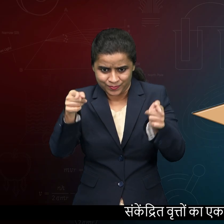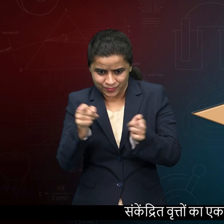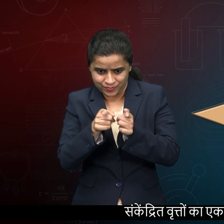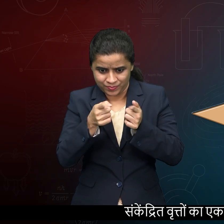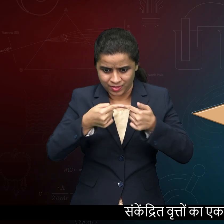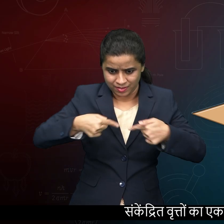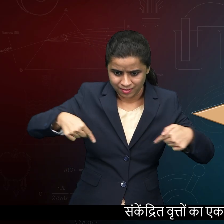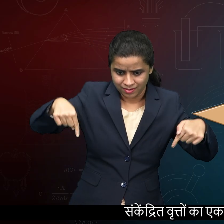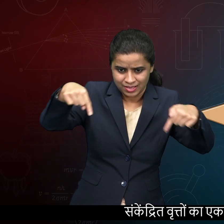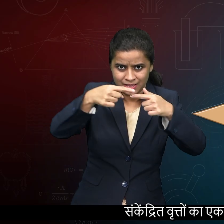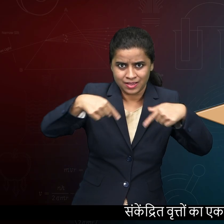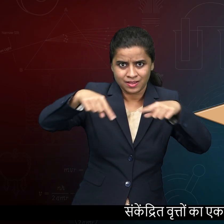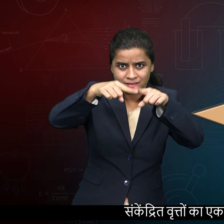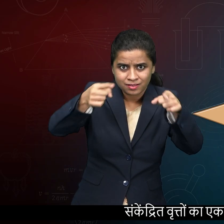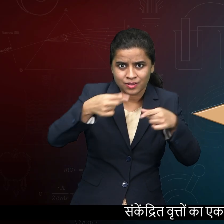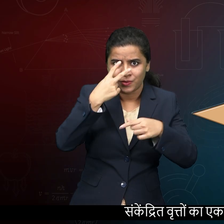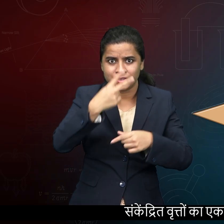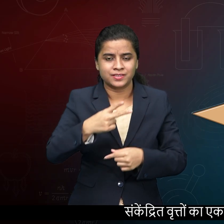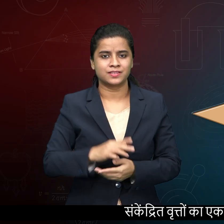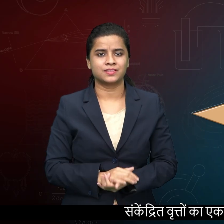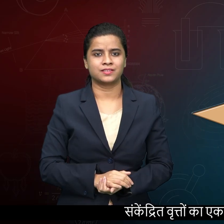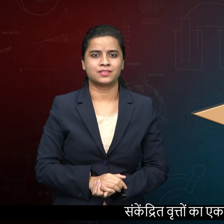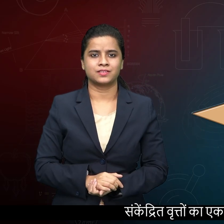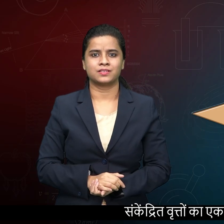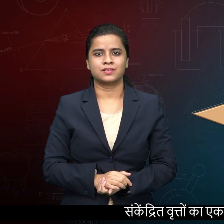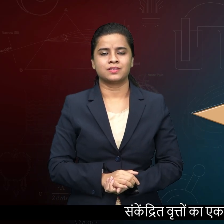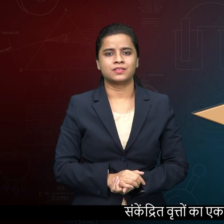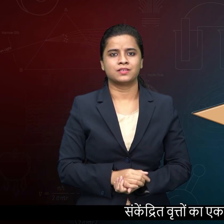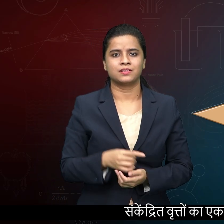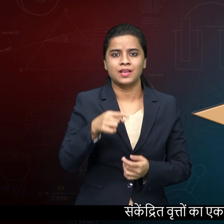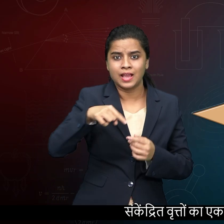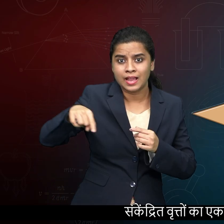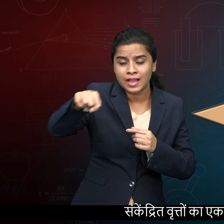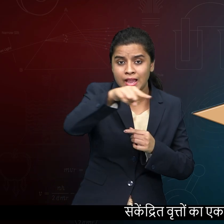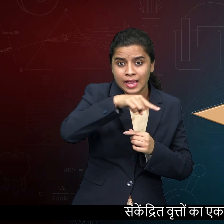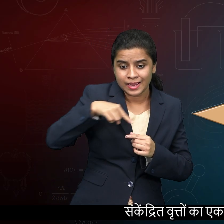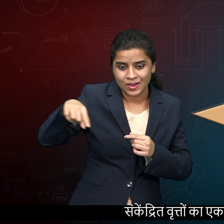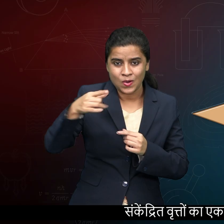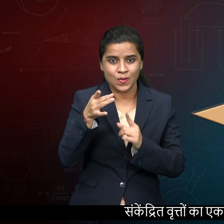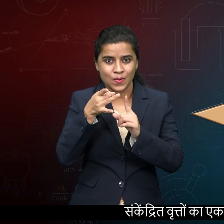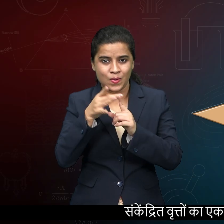का एक नमूना दिखाते हुए संरेखित होता है।